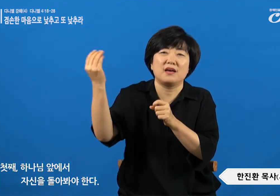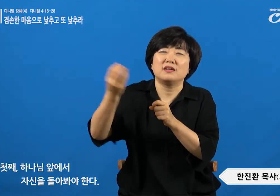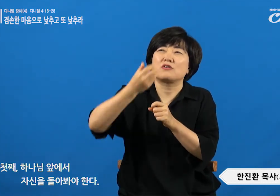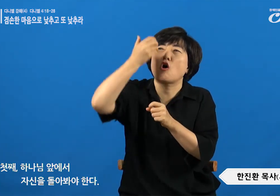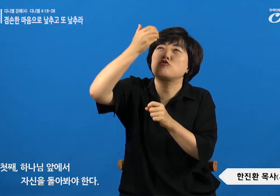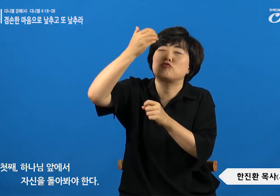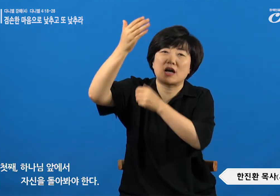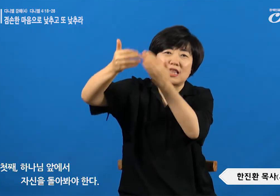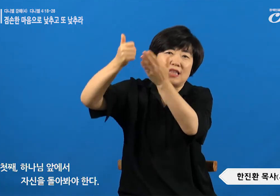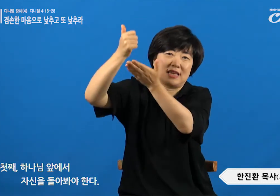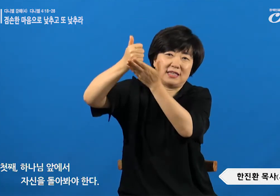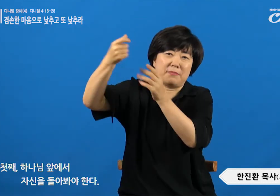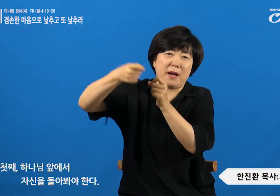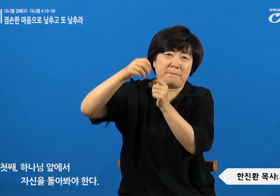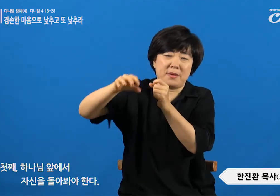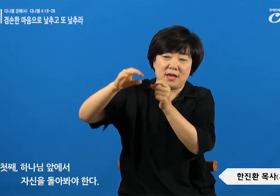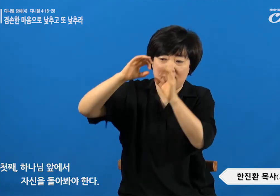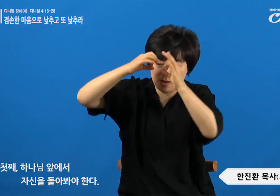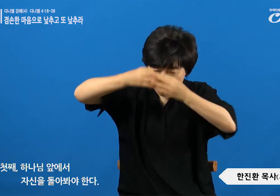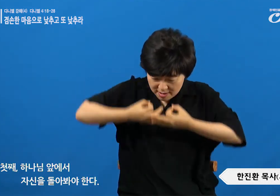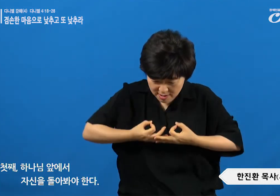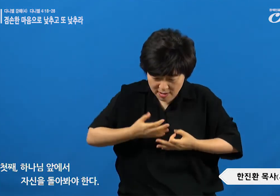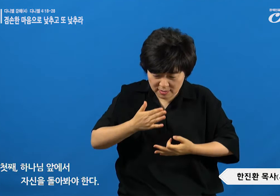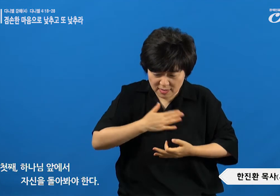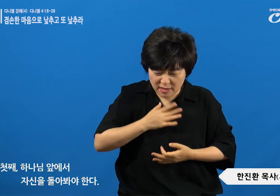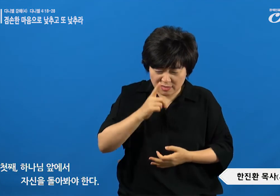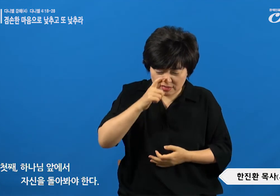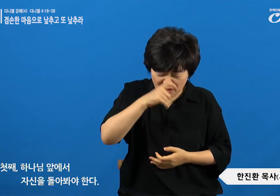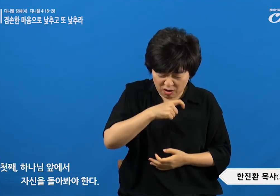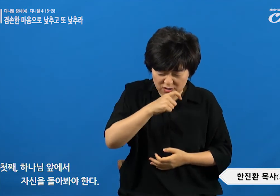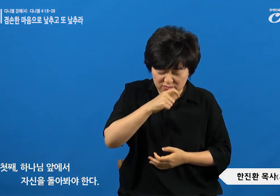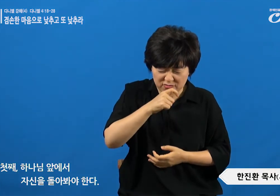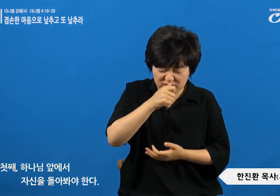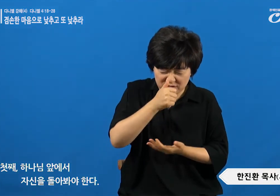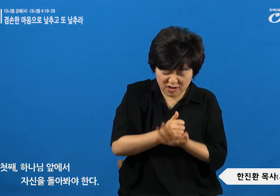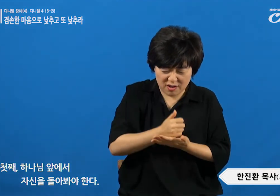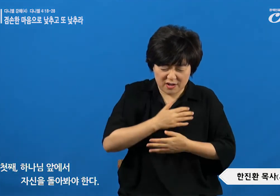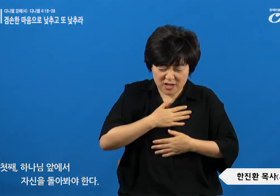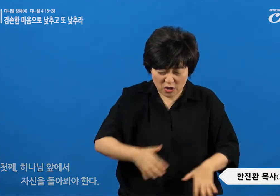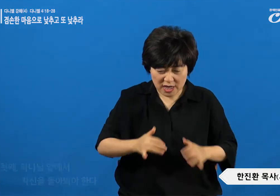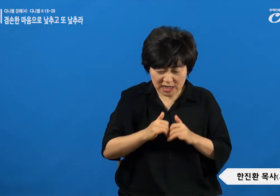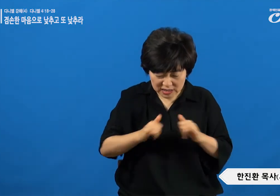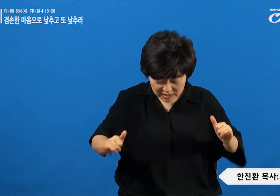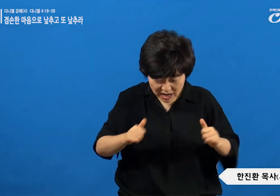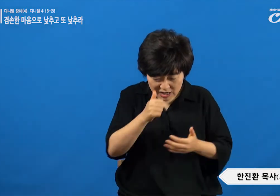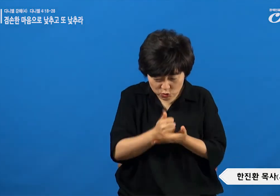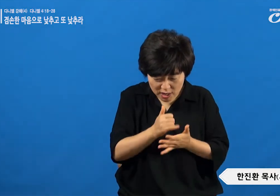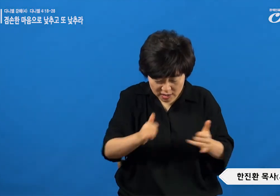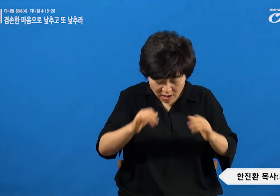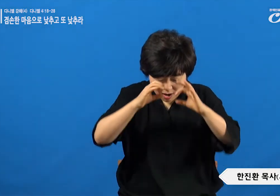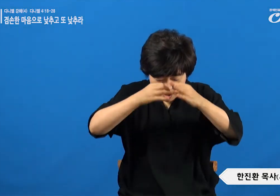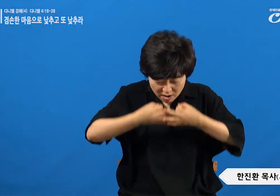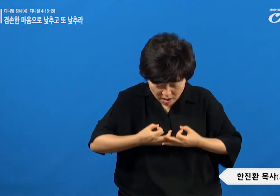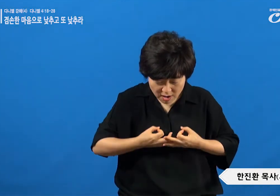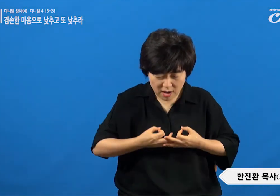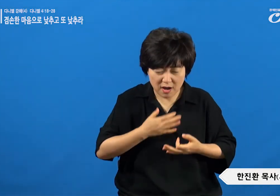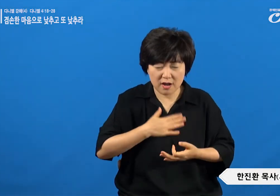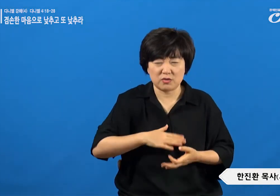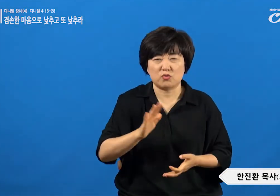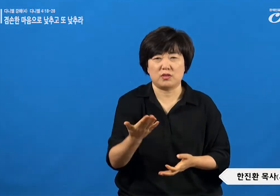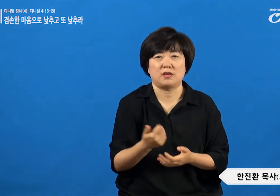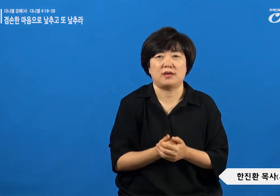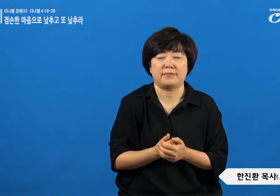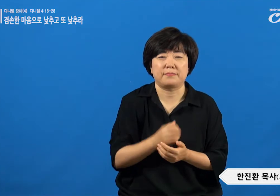앞에 섰을 때 내가 얼마나 더럽고 추하고 연약한 죄인인지를 바로 깨닫게 됩니다.